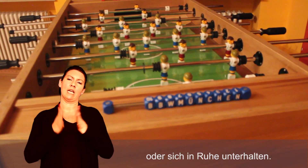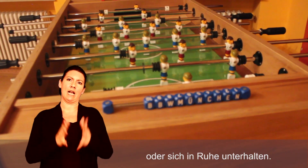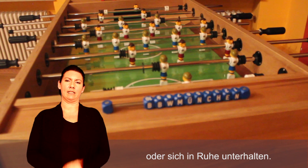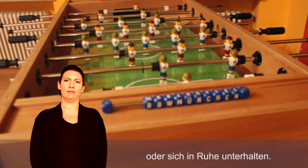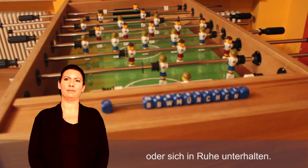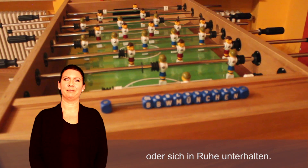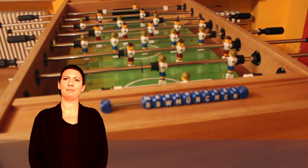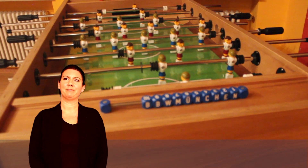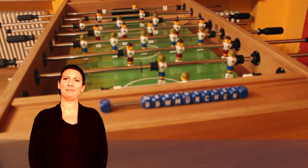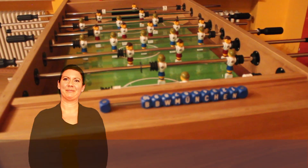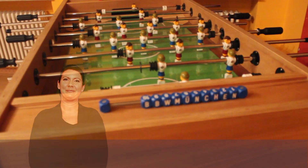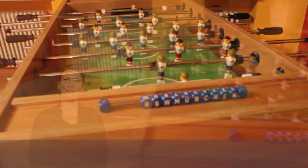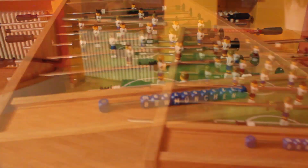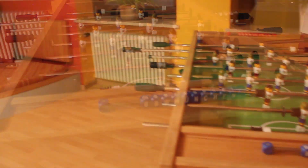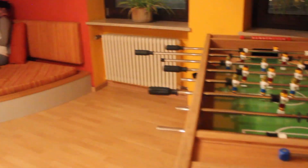Ruhe unterhalten.